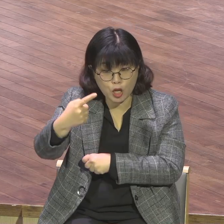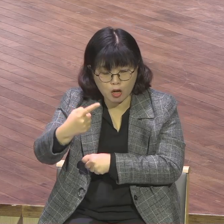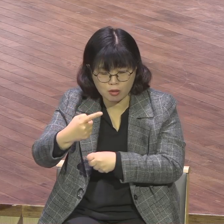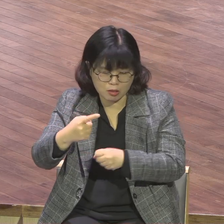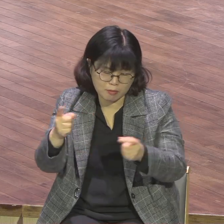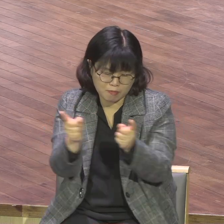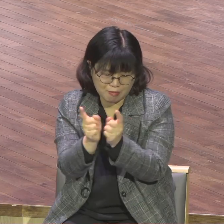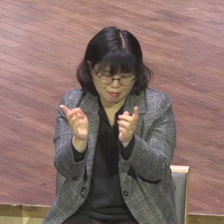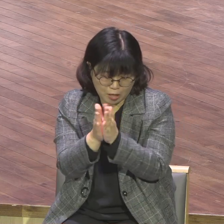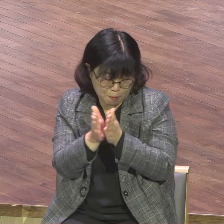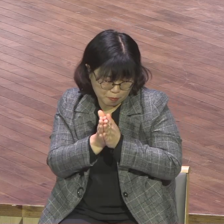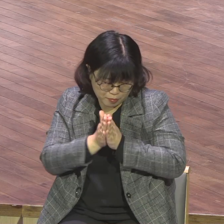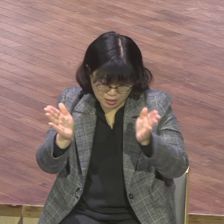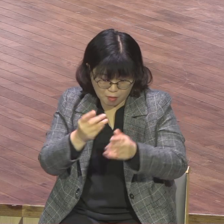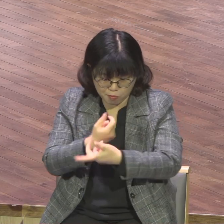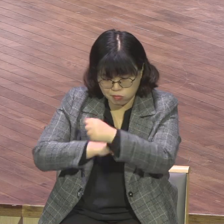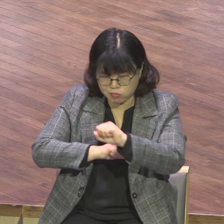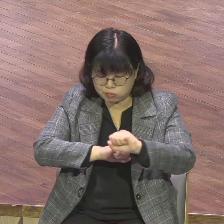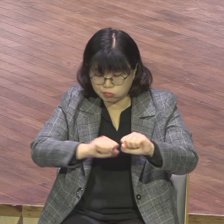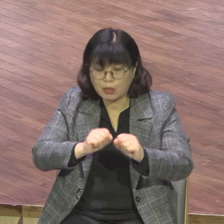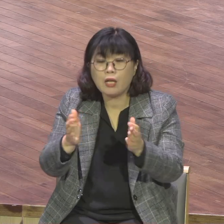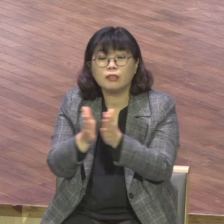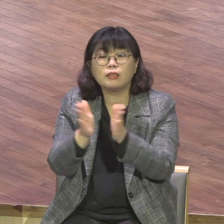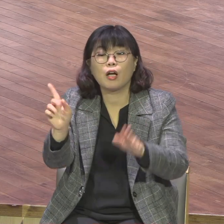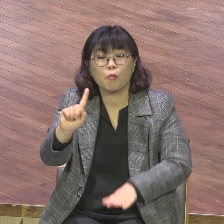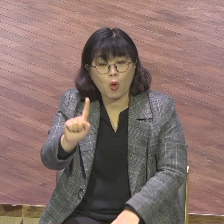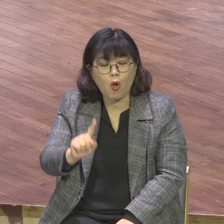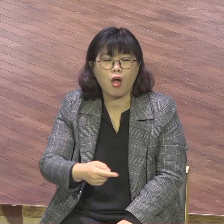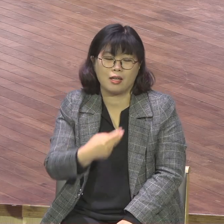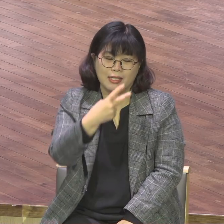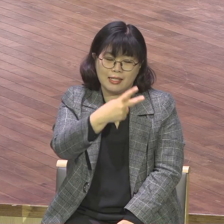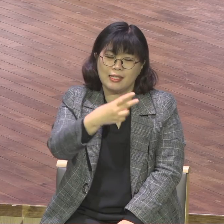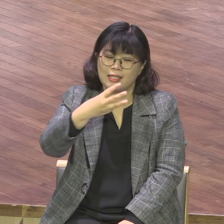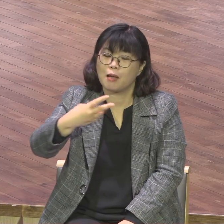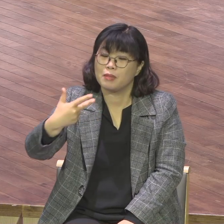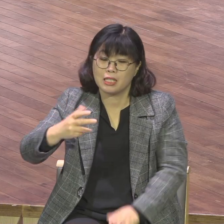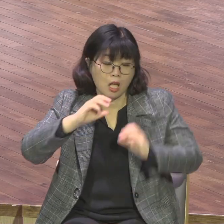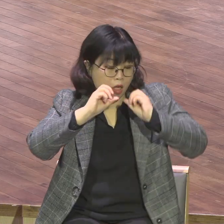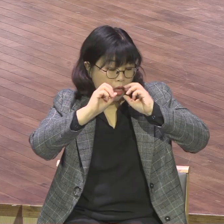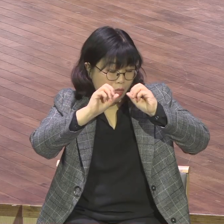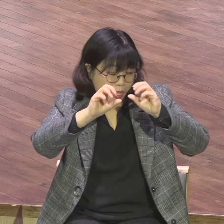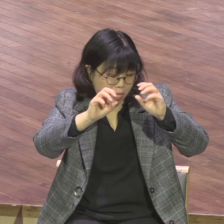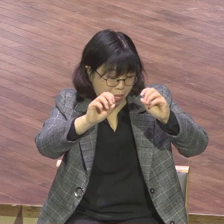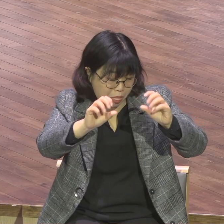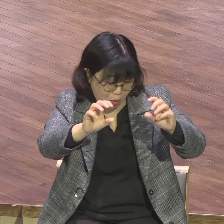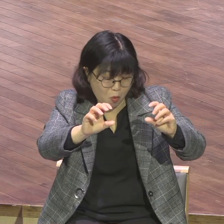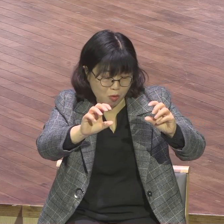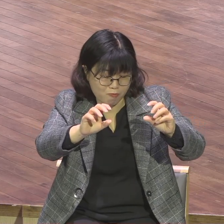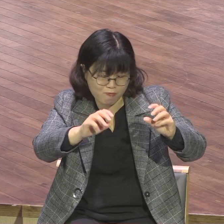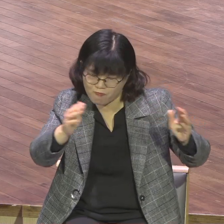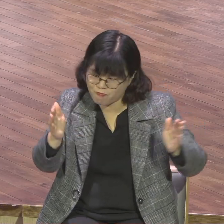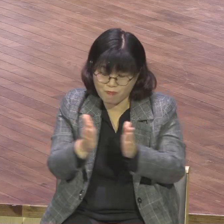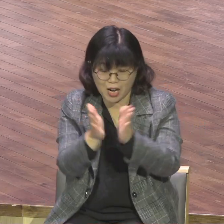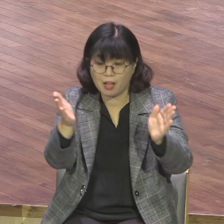것이 뭐냐? 이 일을 위해 중요한 것이 237 선교의 또 다른 플랫폼이 언약 가정이에요.